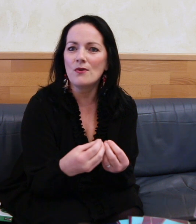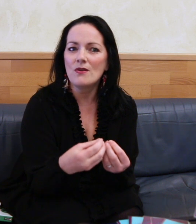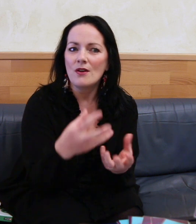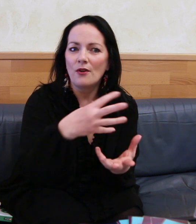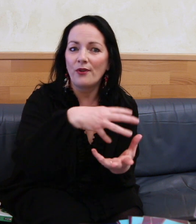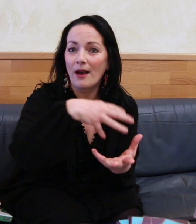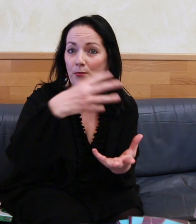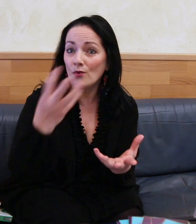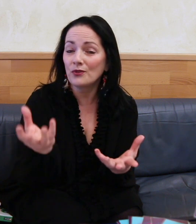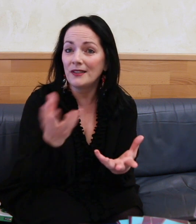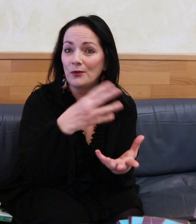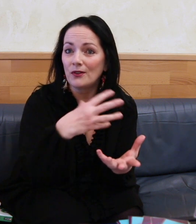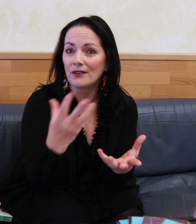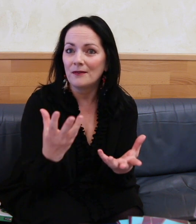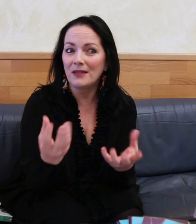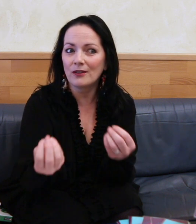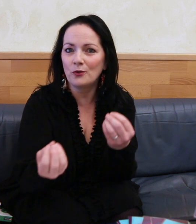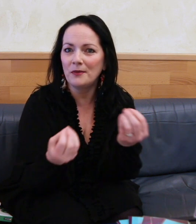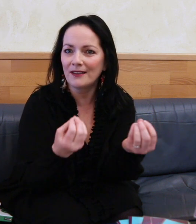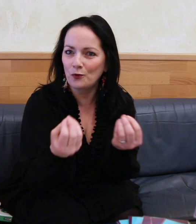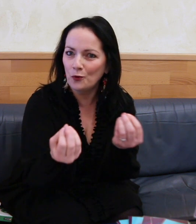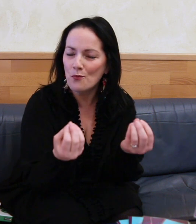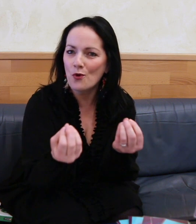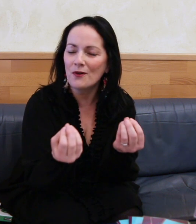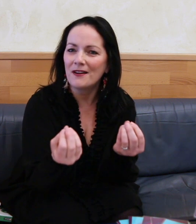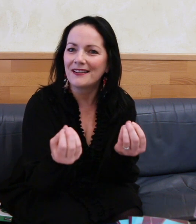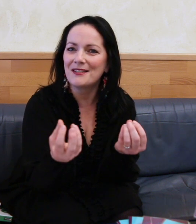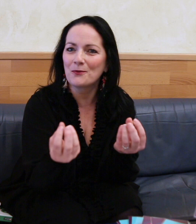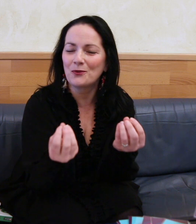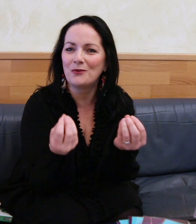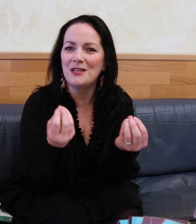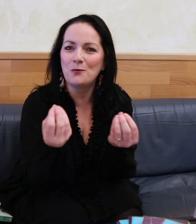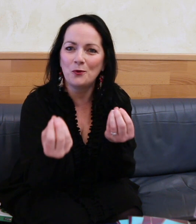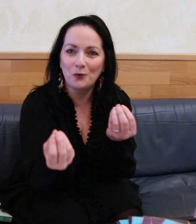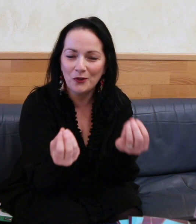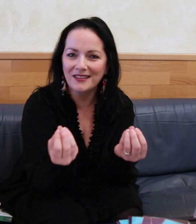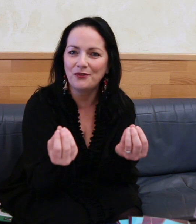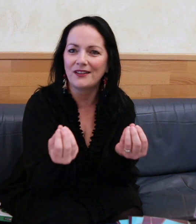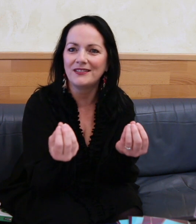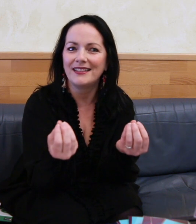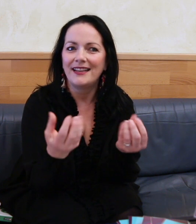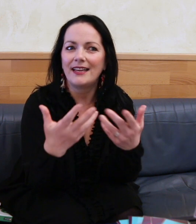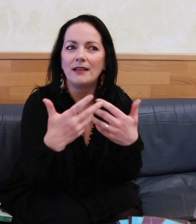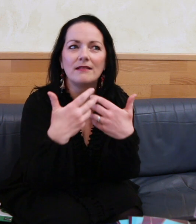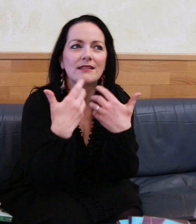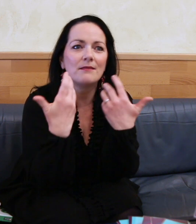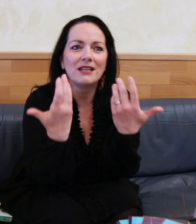vraiment faire un pont entre les 2 langues, mettre en lumière 2 mots qui sont issus de 2 langues différentes. Et c'est mettre